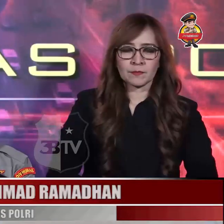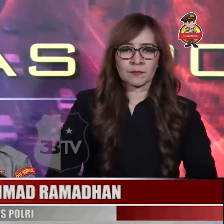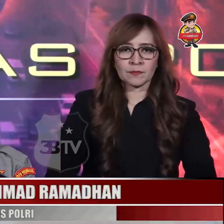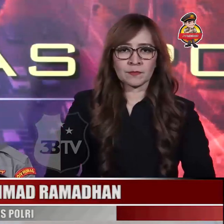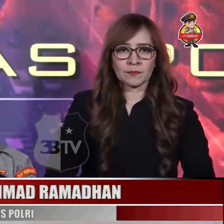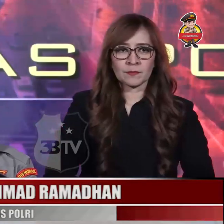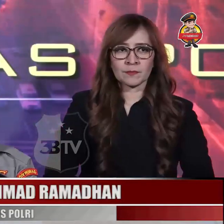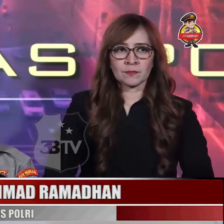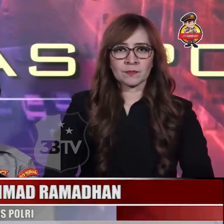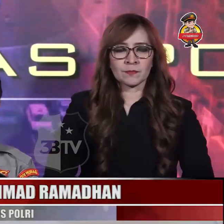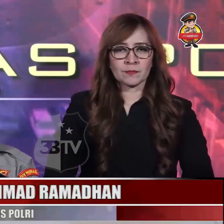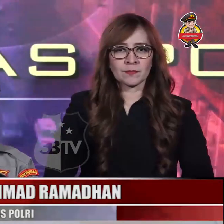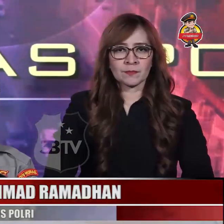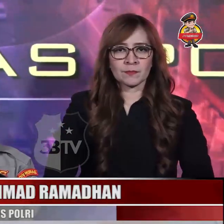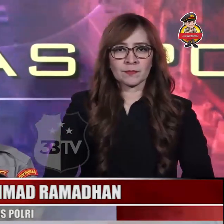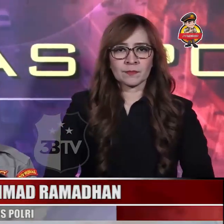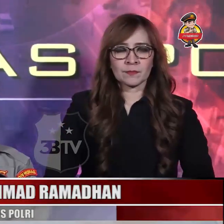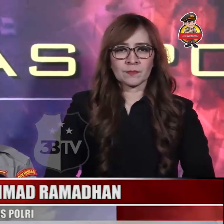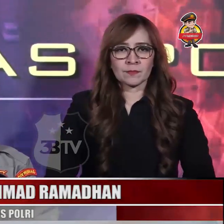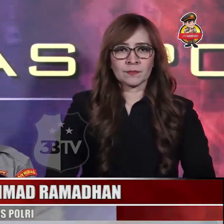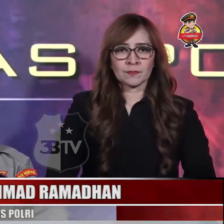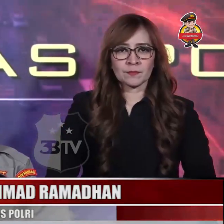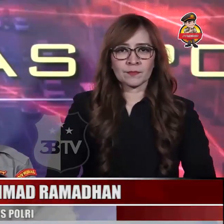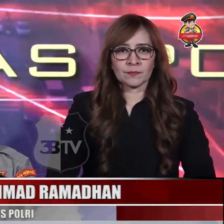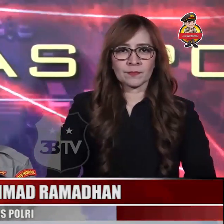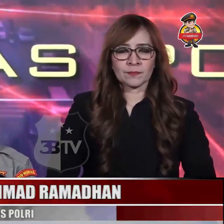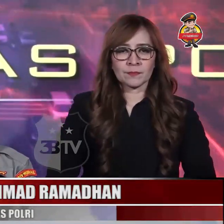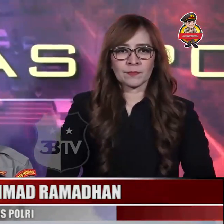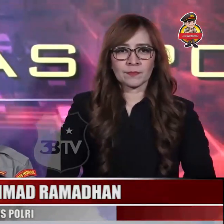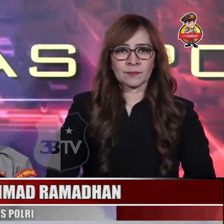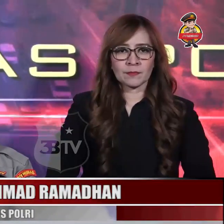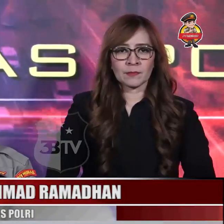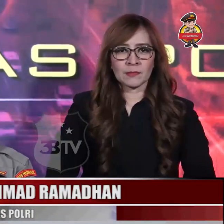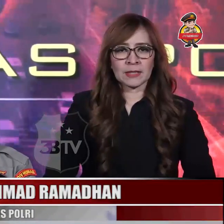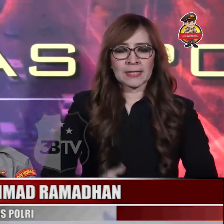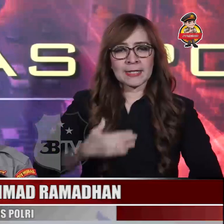Nah, ini yang saya ingin memberikan pemahaman bahwa